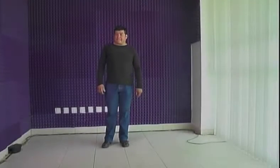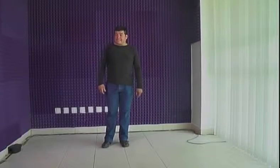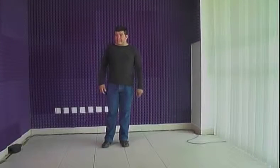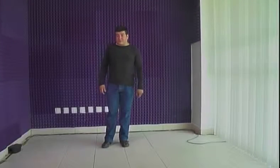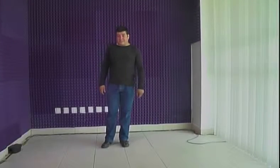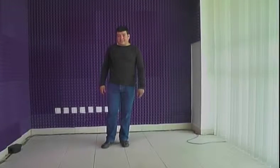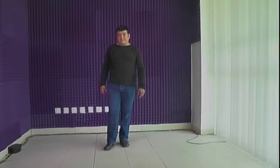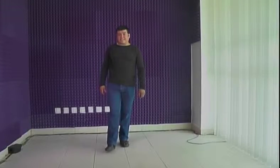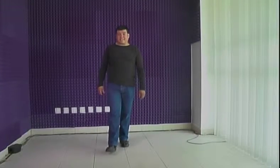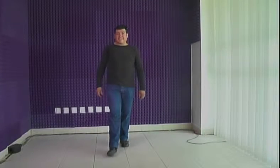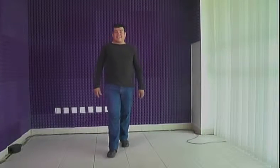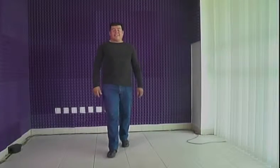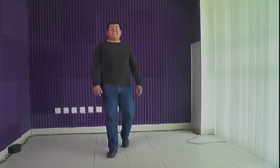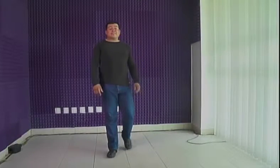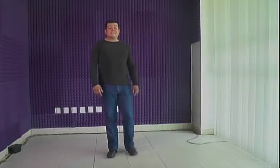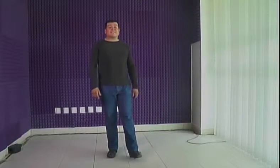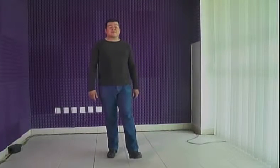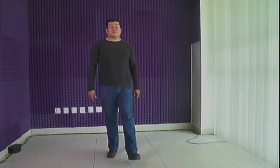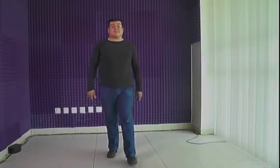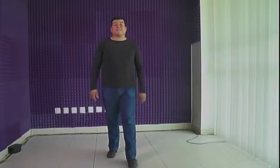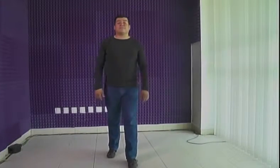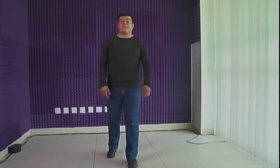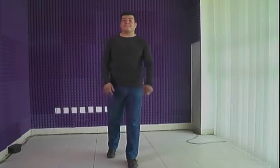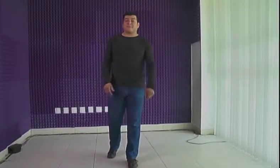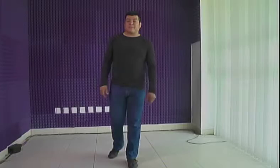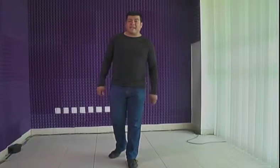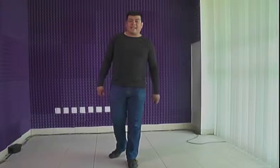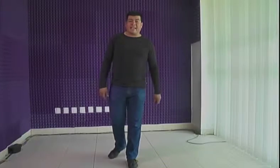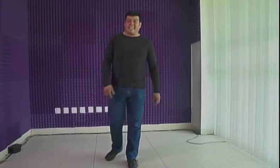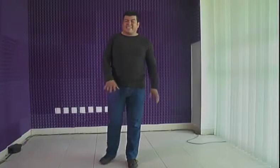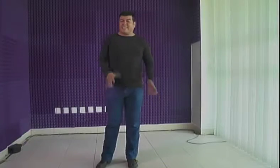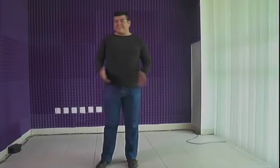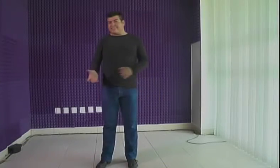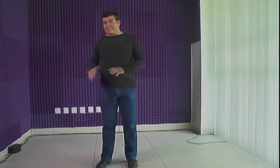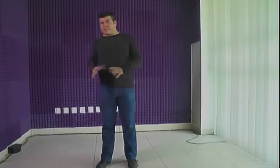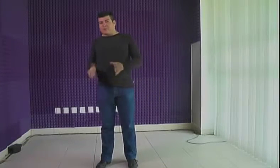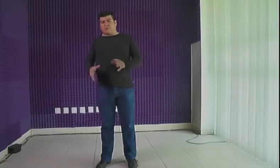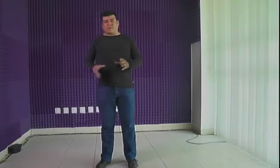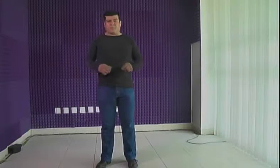¿Qué tal? Hola, ¿cómo están? El día de hoy les quiero compartir una historia que es